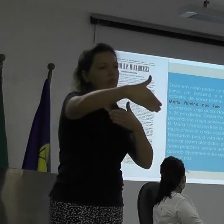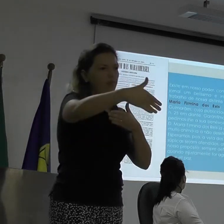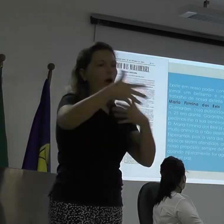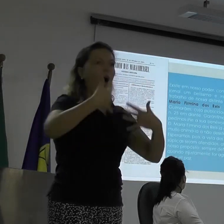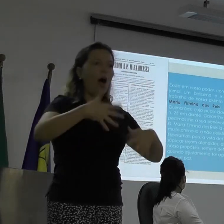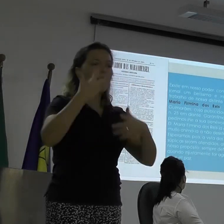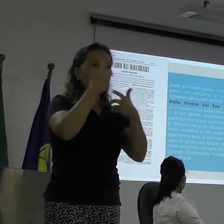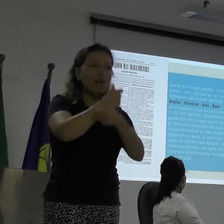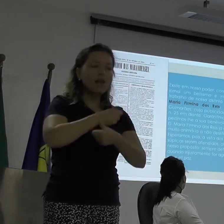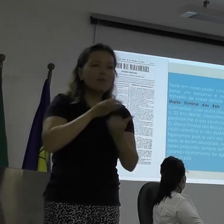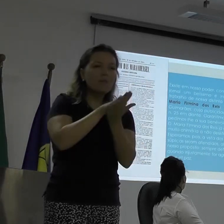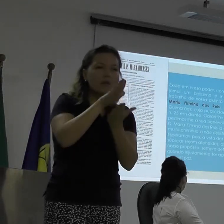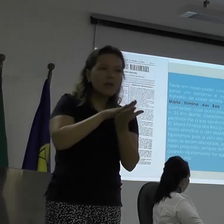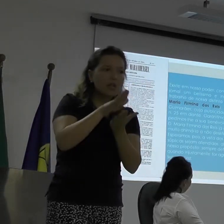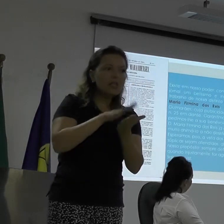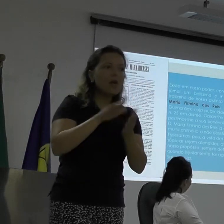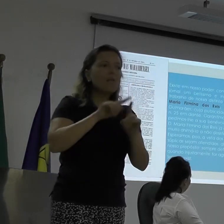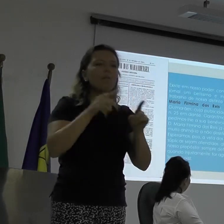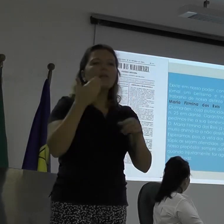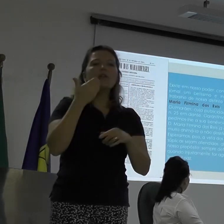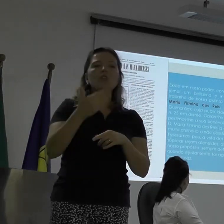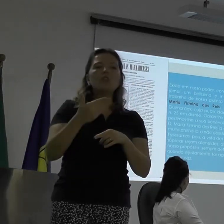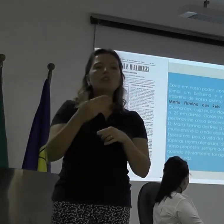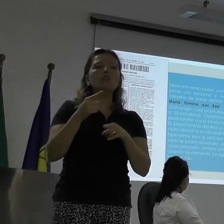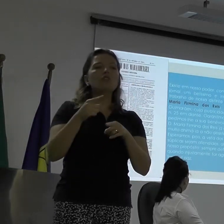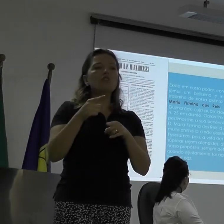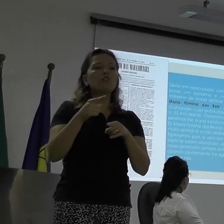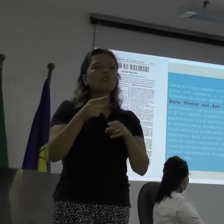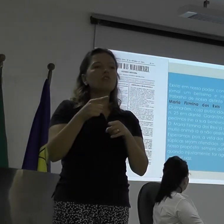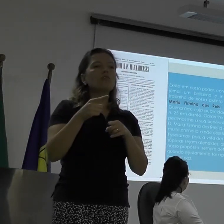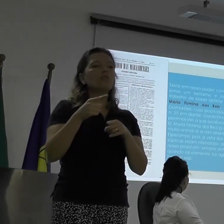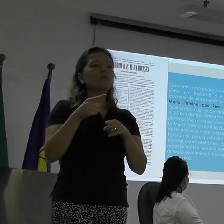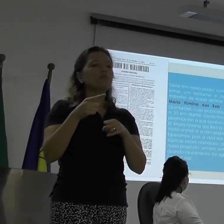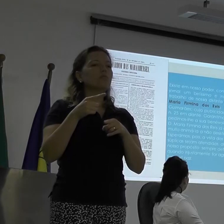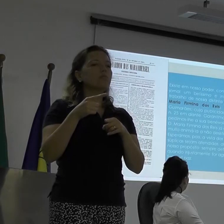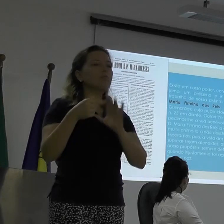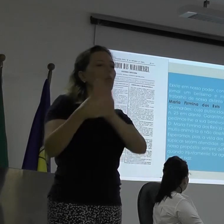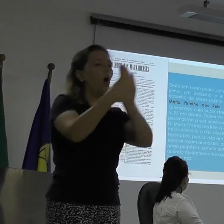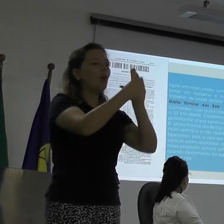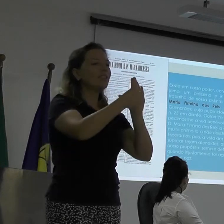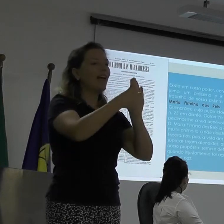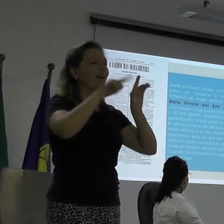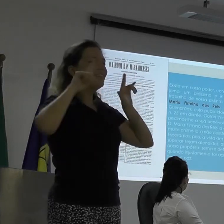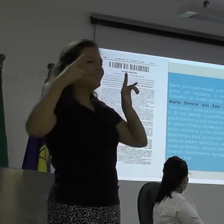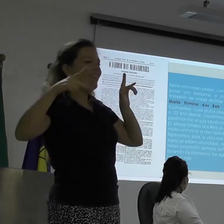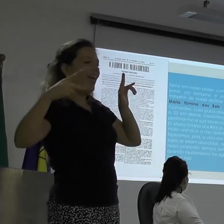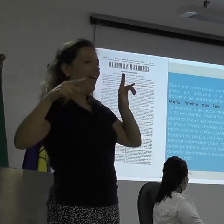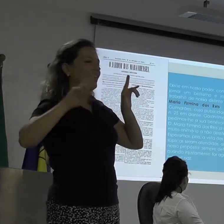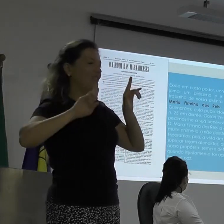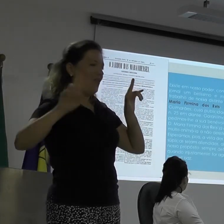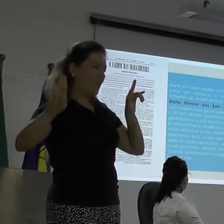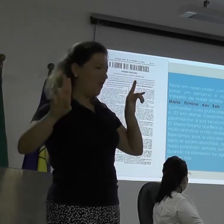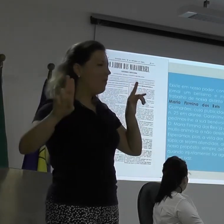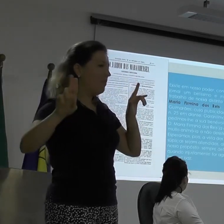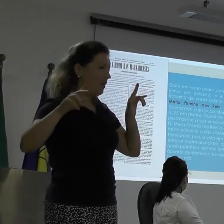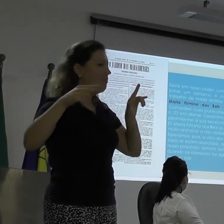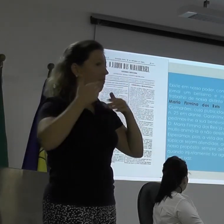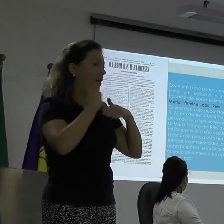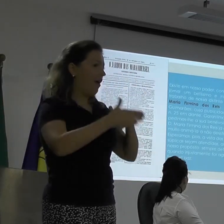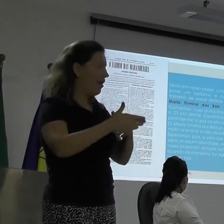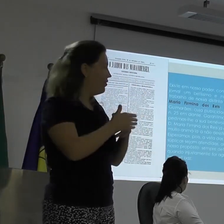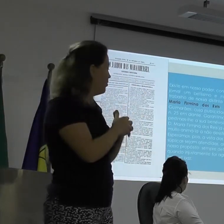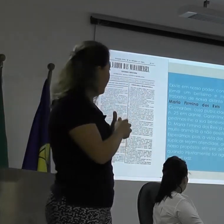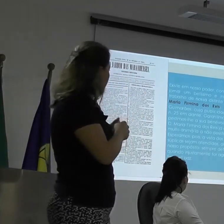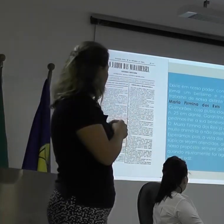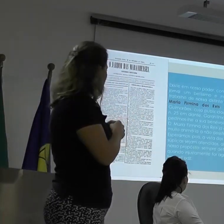obra e pedimos-lhes a sua benévola atenção. A pena da excelentíssima senhora Dona Maria Firmina dos Reis já é entre